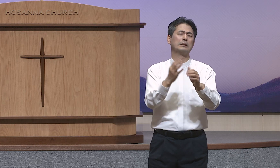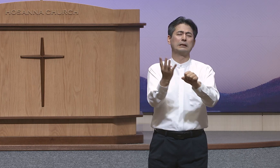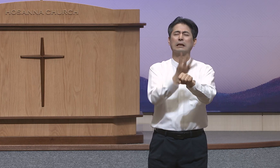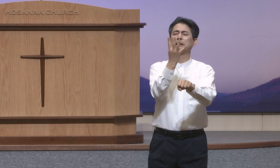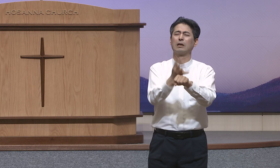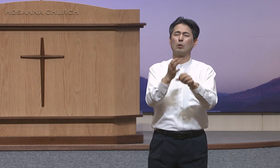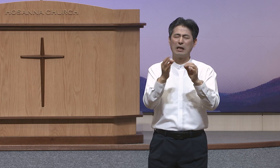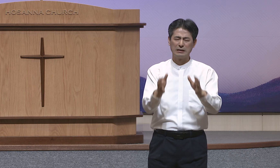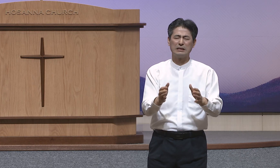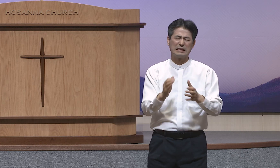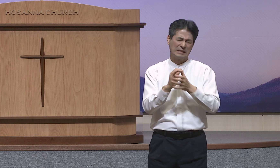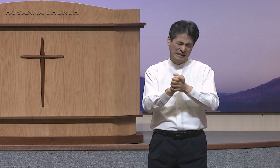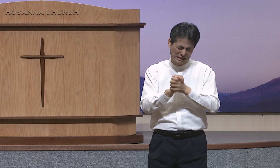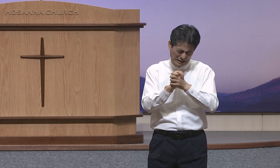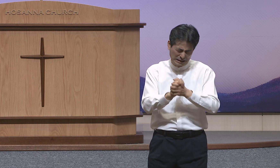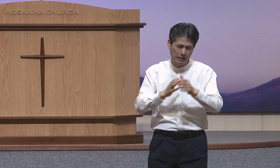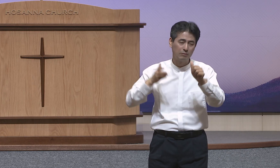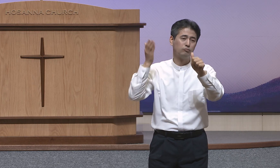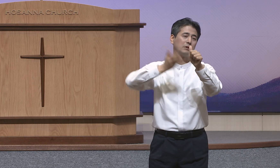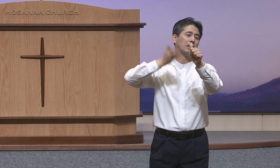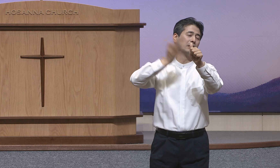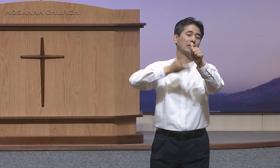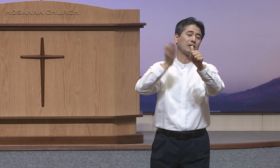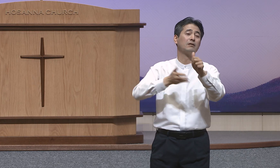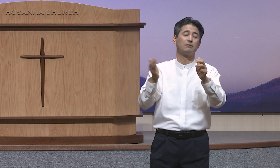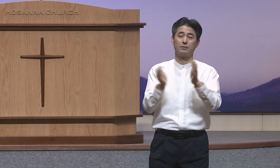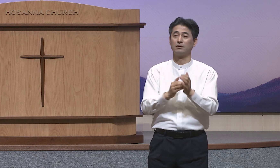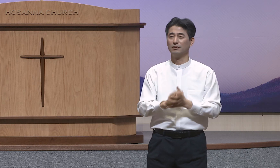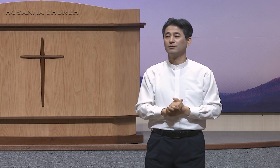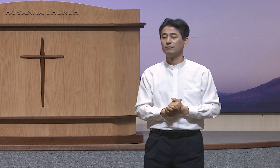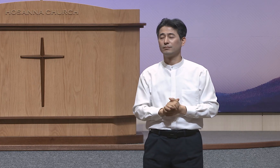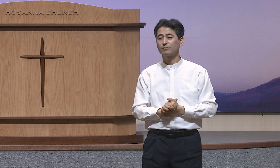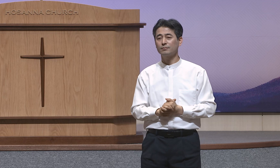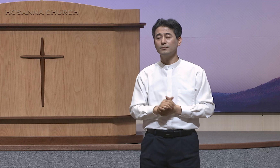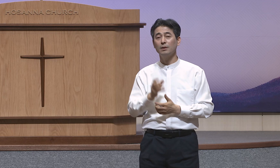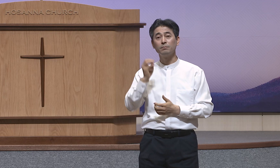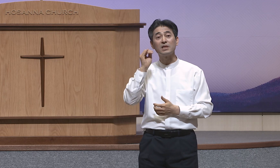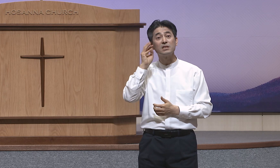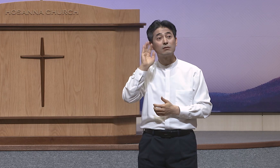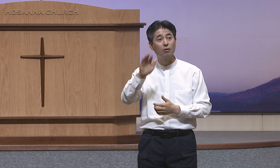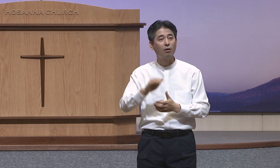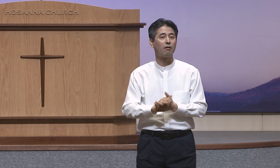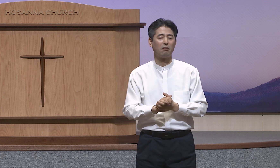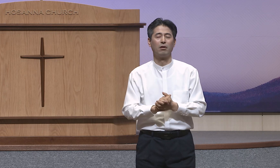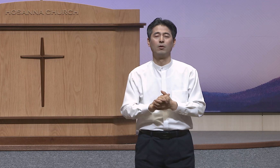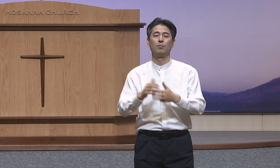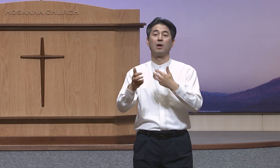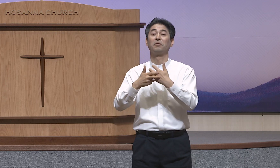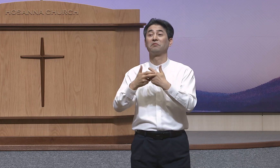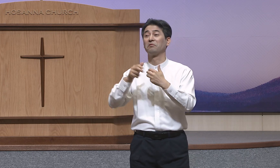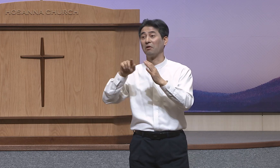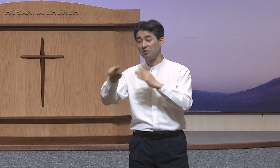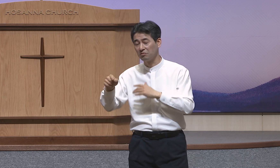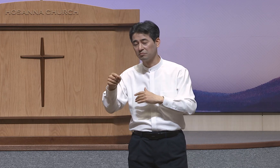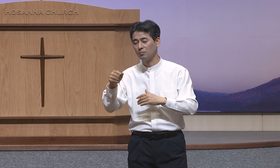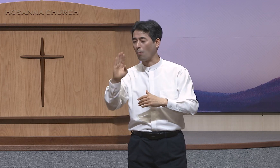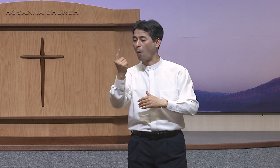한 12시부터 새벽 4시까지 이렇게 기도를 했던 것 같아요. 며칠 후에 다시 이제